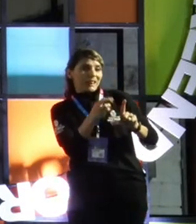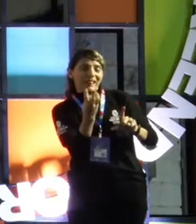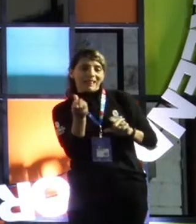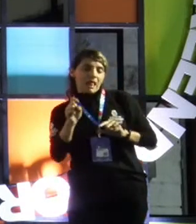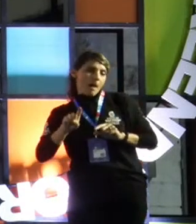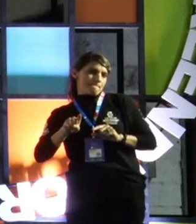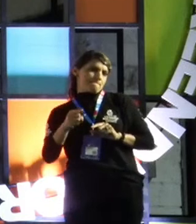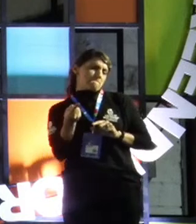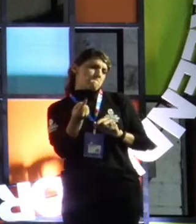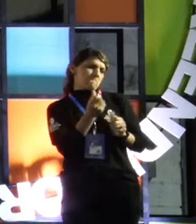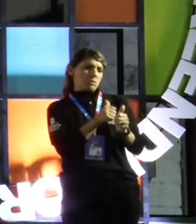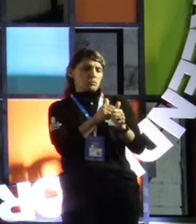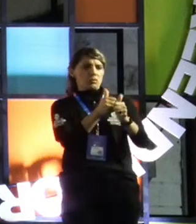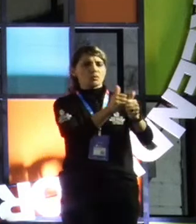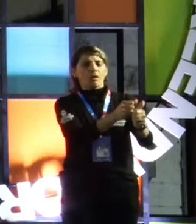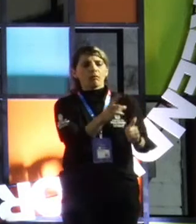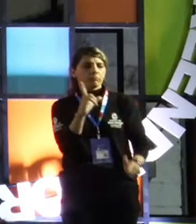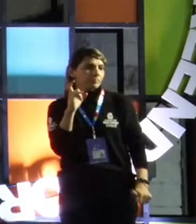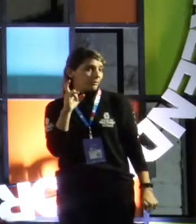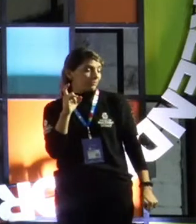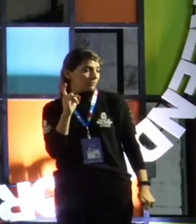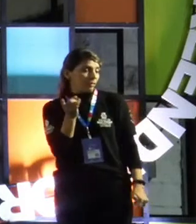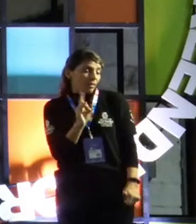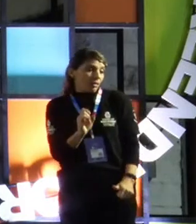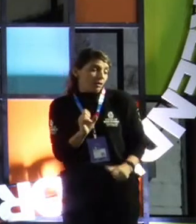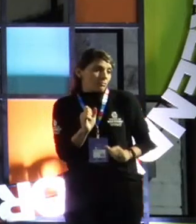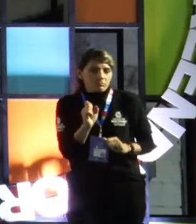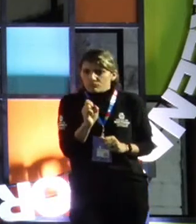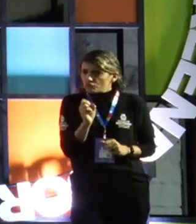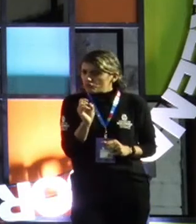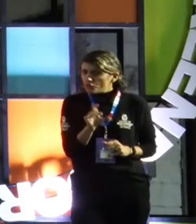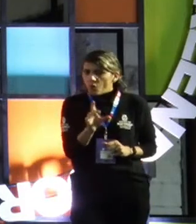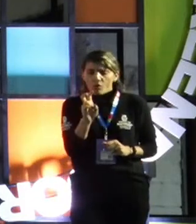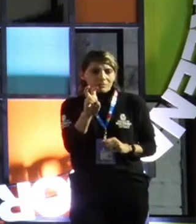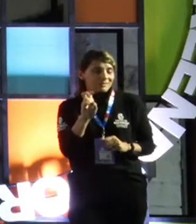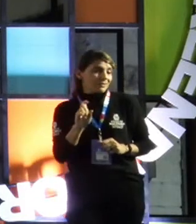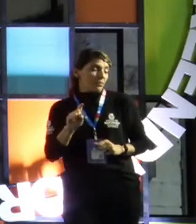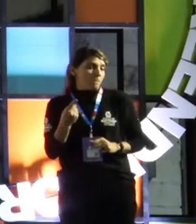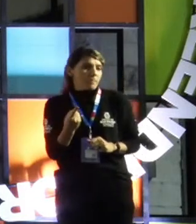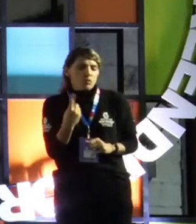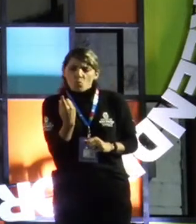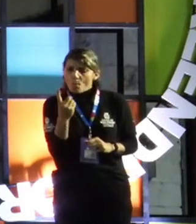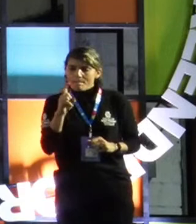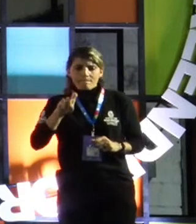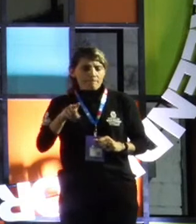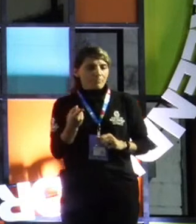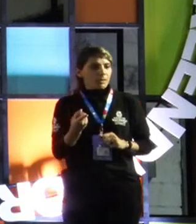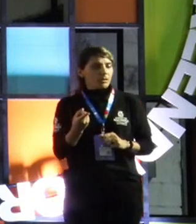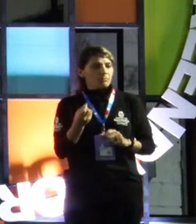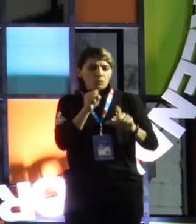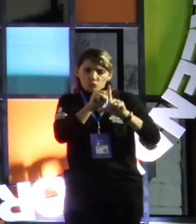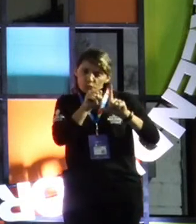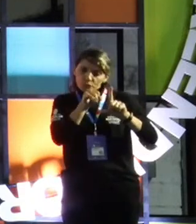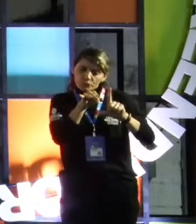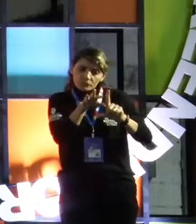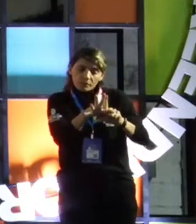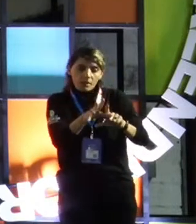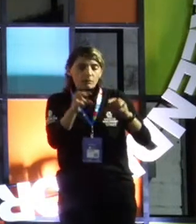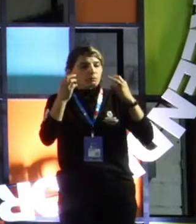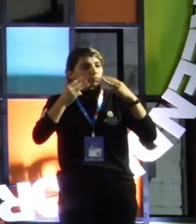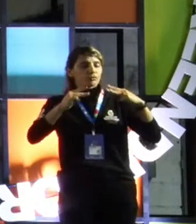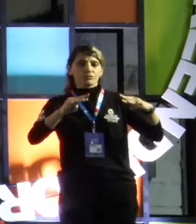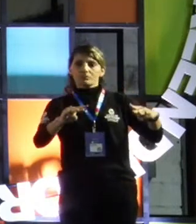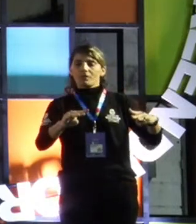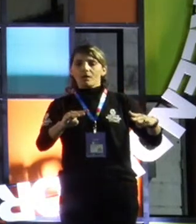seguidores no Instagram. Não. Você pode ter 5 mil seguidores, você pode ter 1000 seguidores e ser um influenciador digital. Imagina,